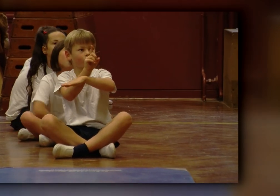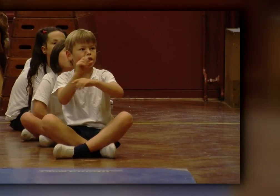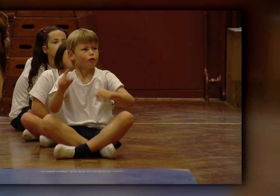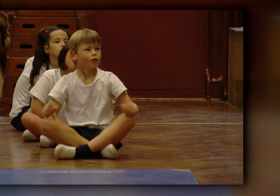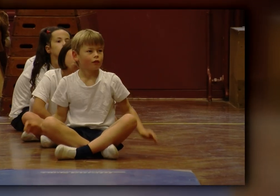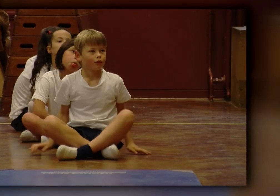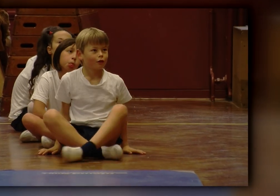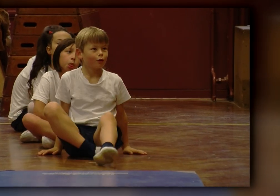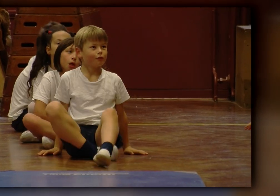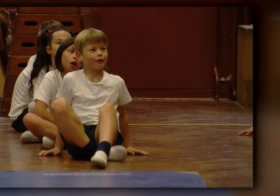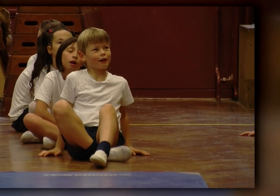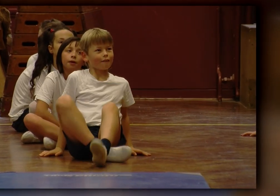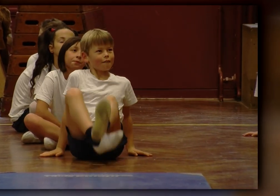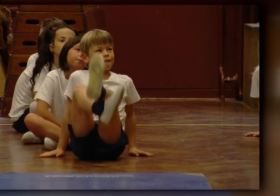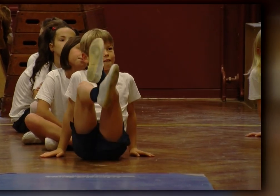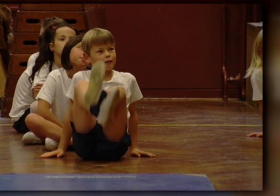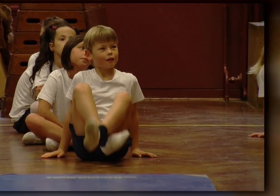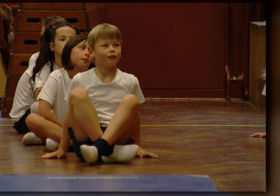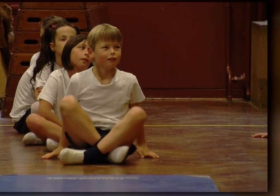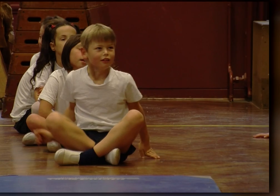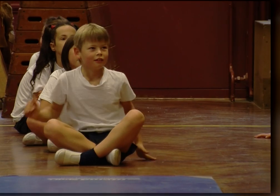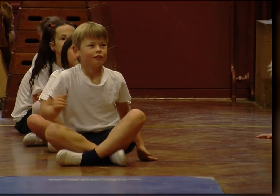c'est vraiment complémentaire.